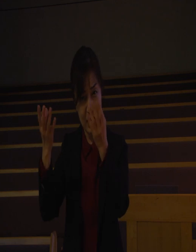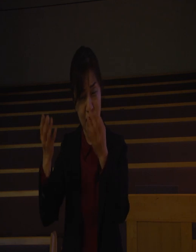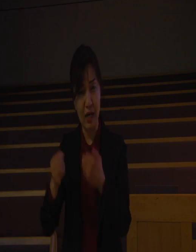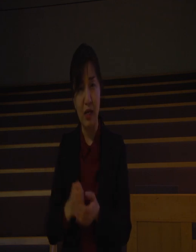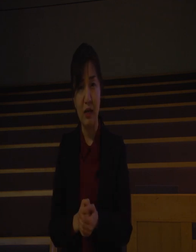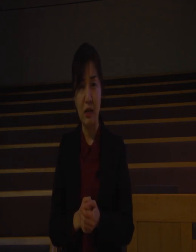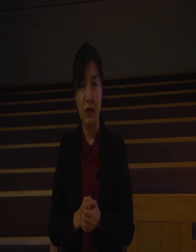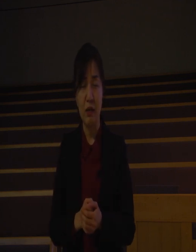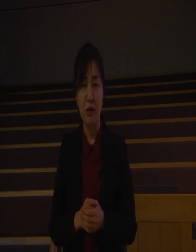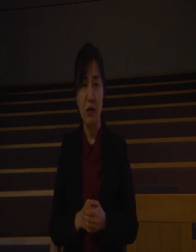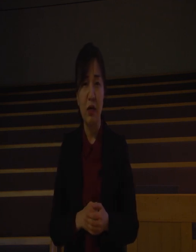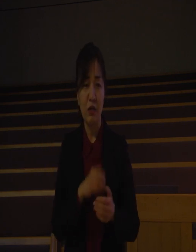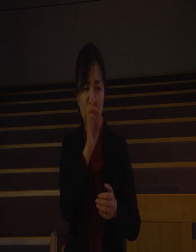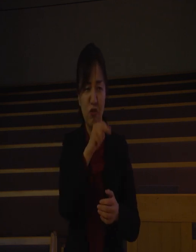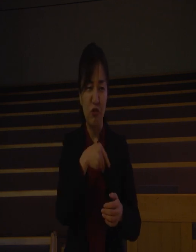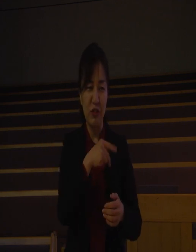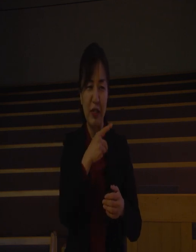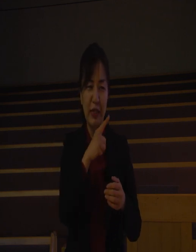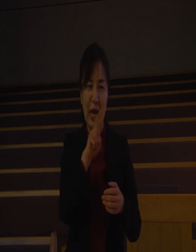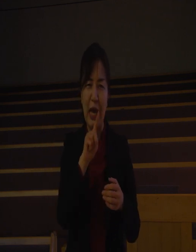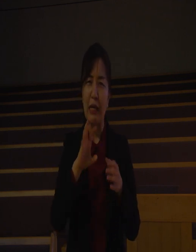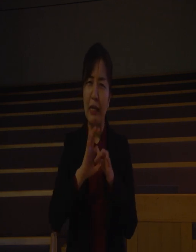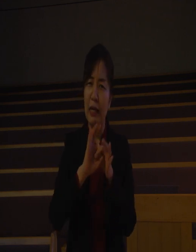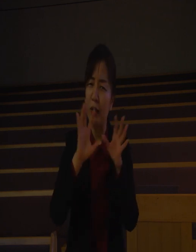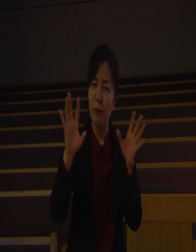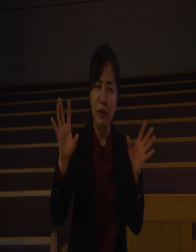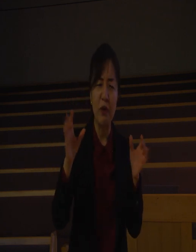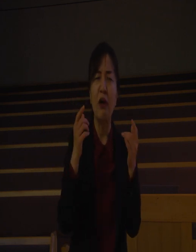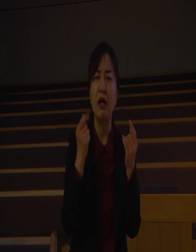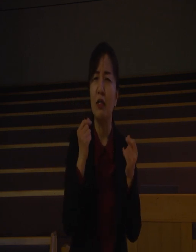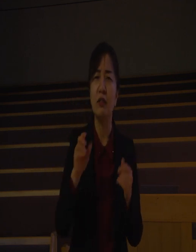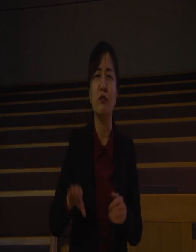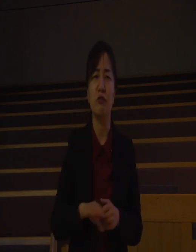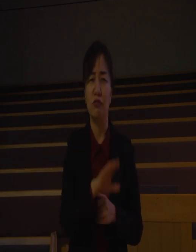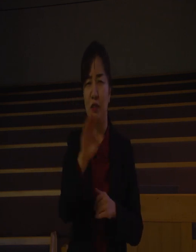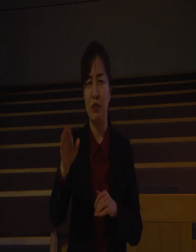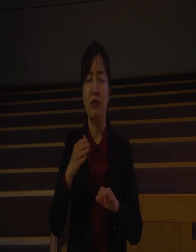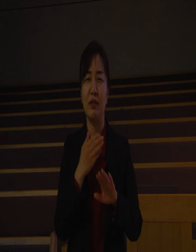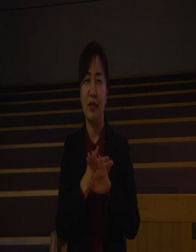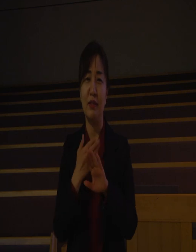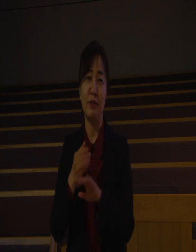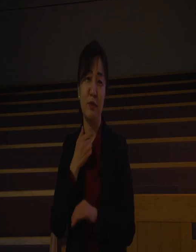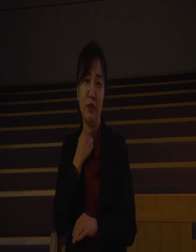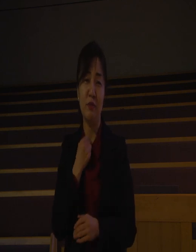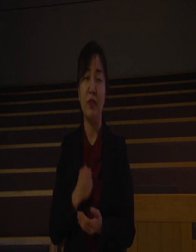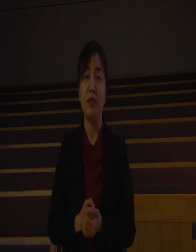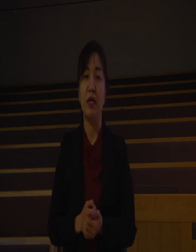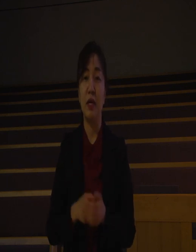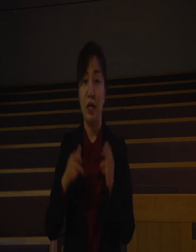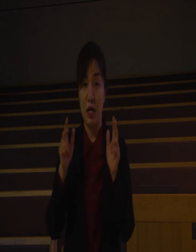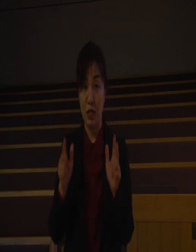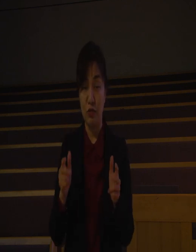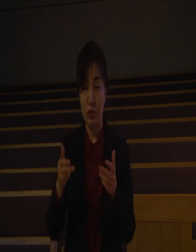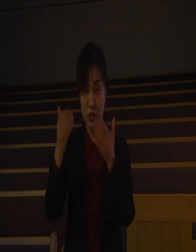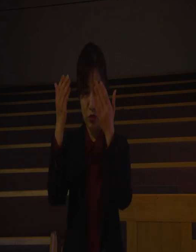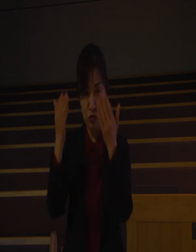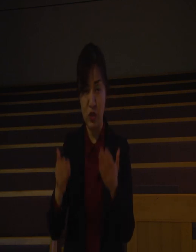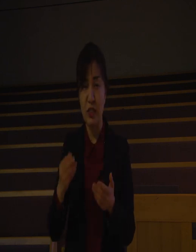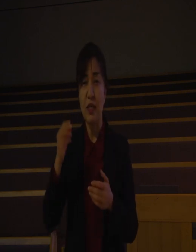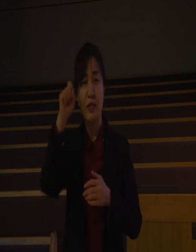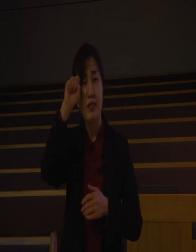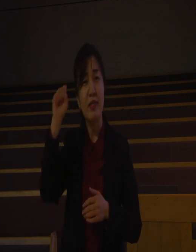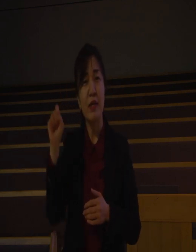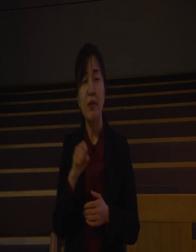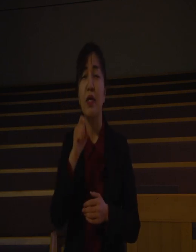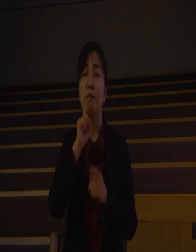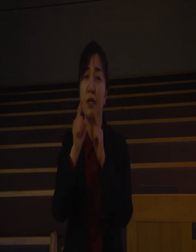결코 상관없는 자리가 되어진 것처럼 우리는 그래서는 안 될 줄로 믿습니다. 이번 한 주간 동안 우리에게 펼쳐주신 이